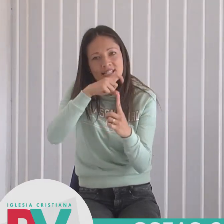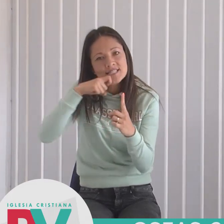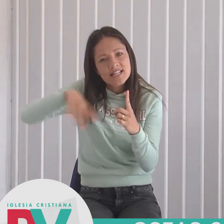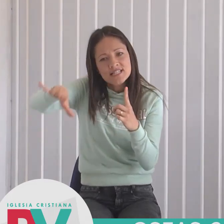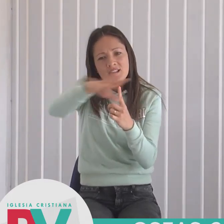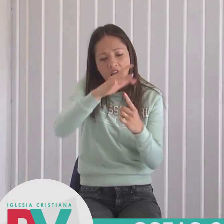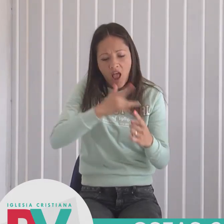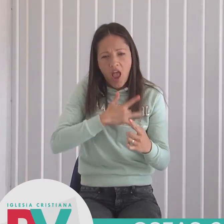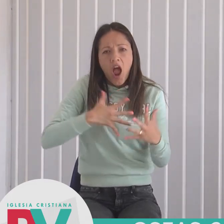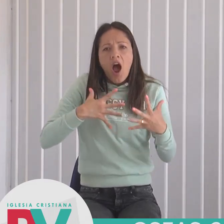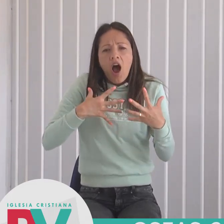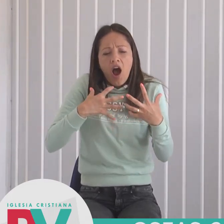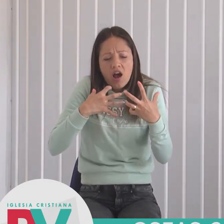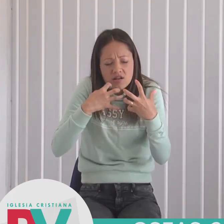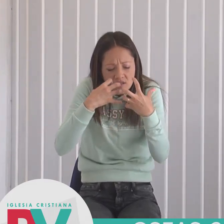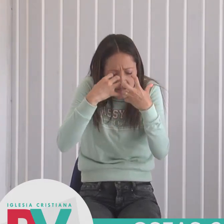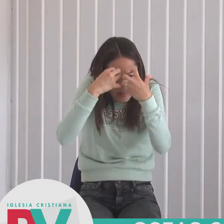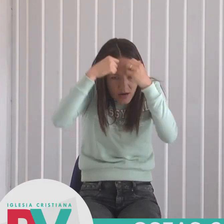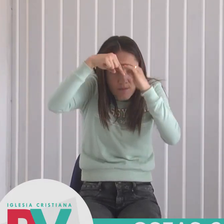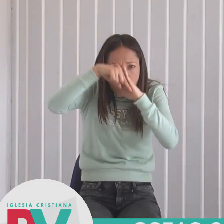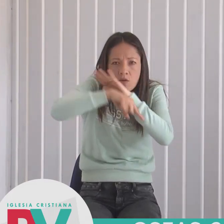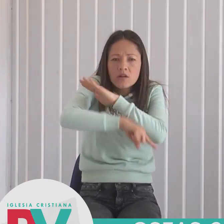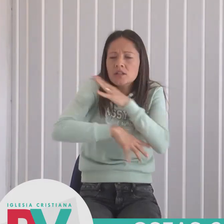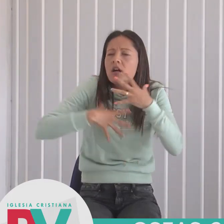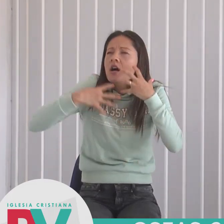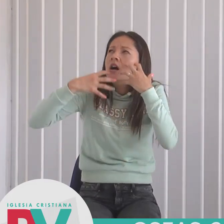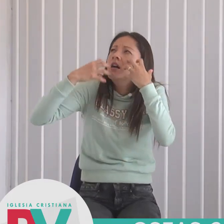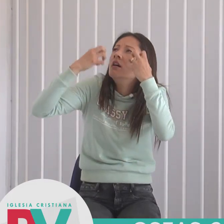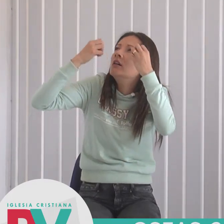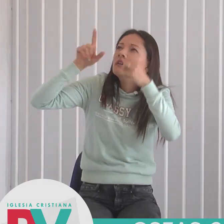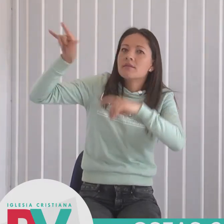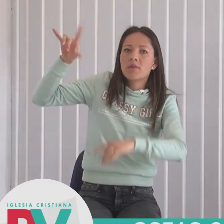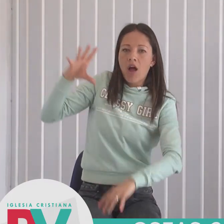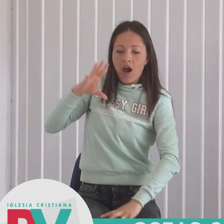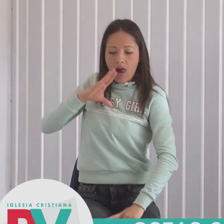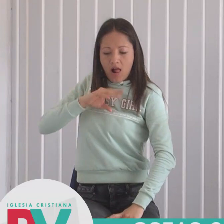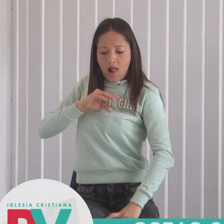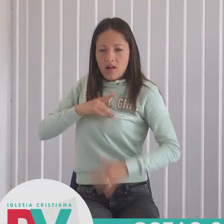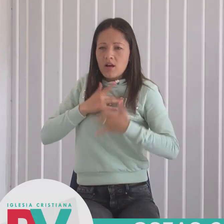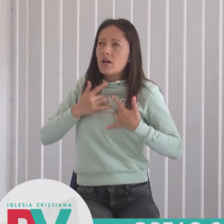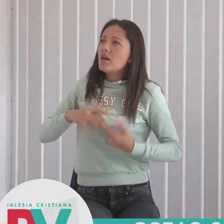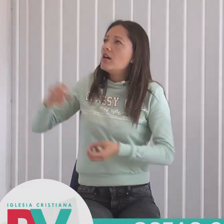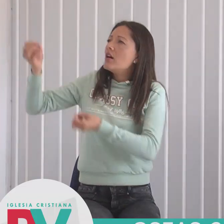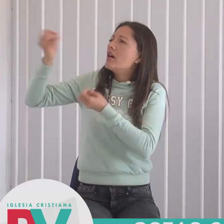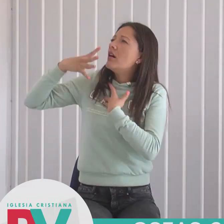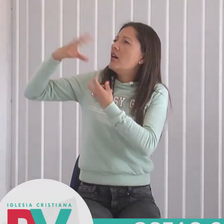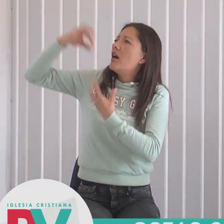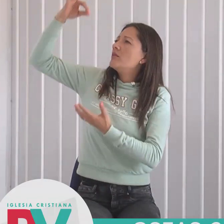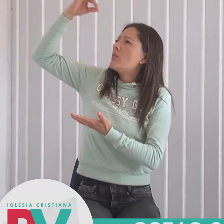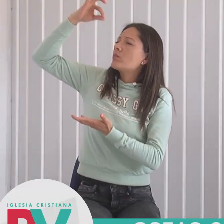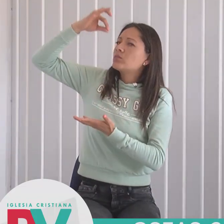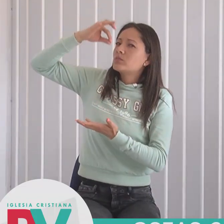que extrema, pero allá, ¿Él qué hará? Le hablará al corazón y le dará las vides.